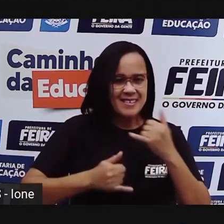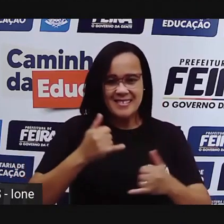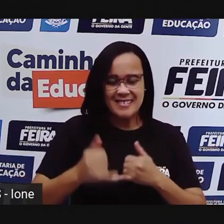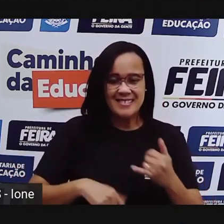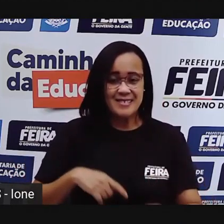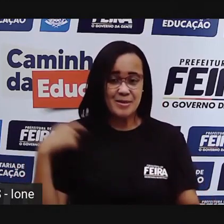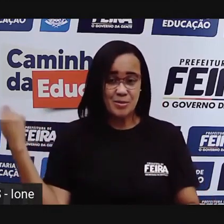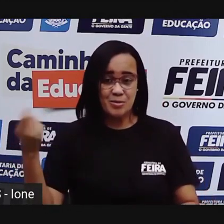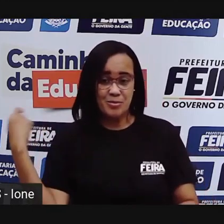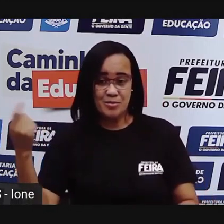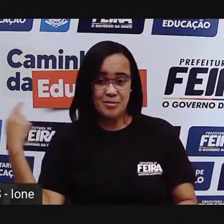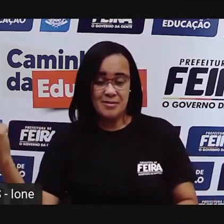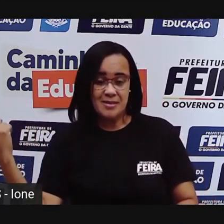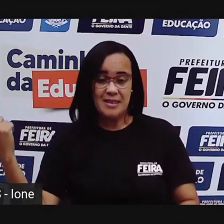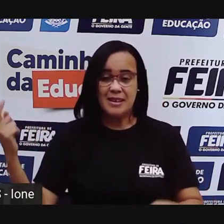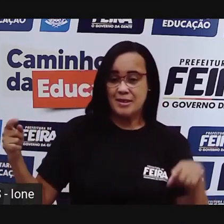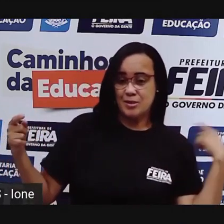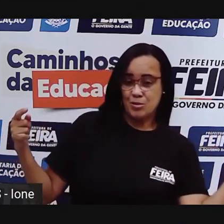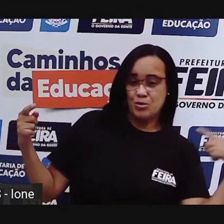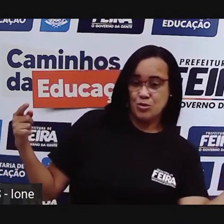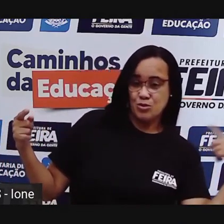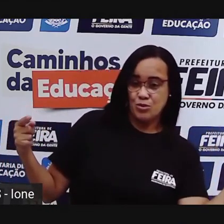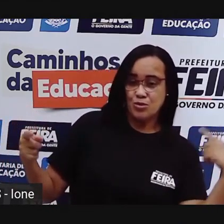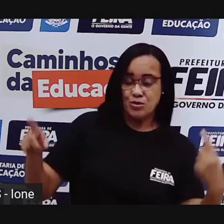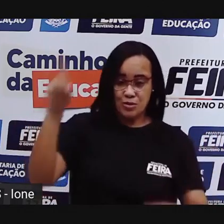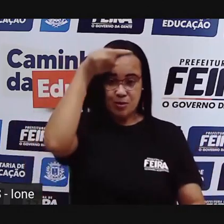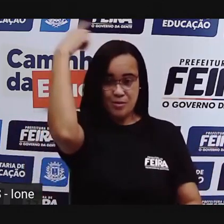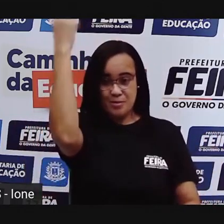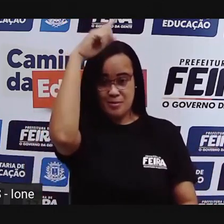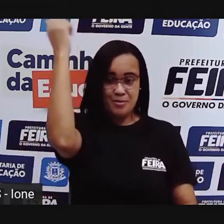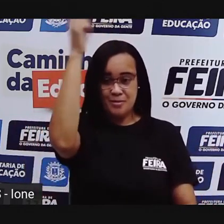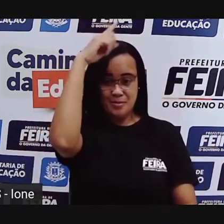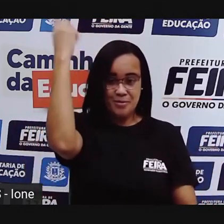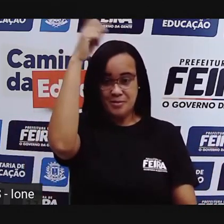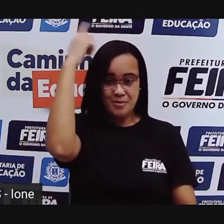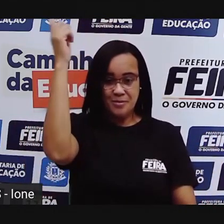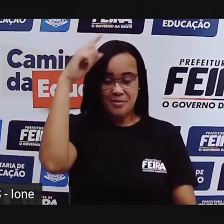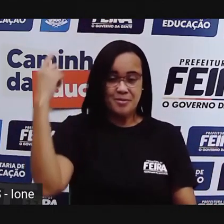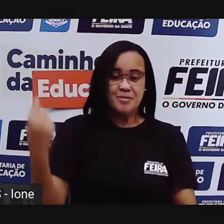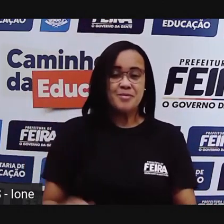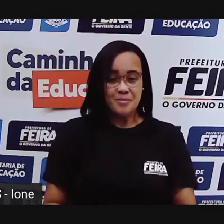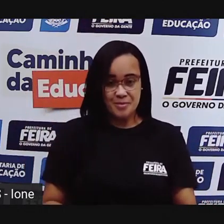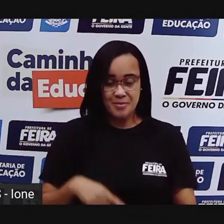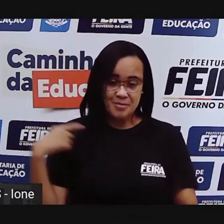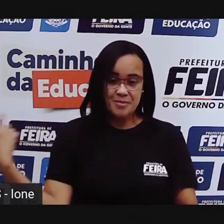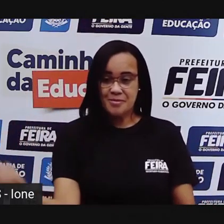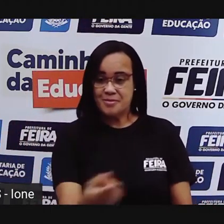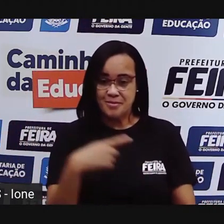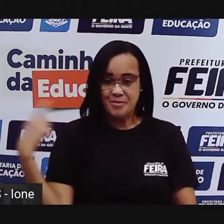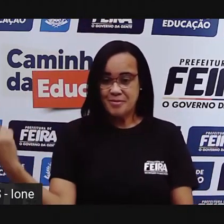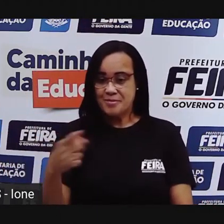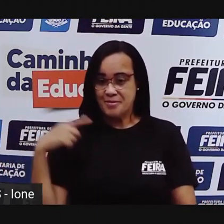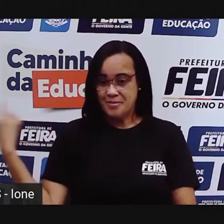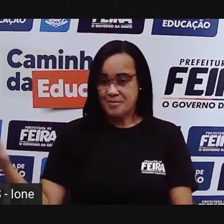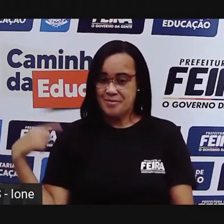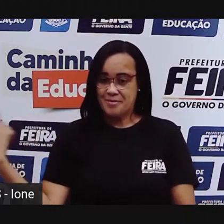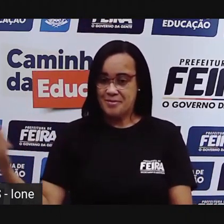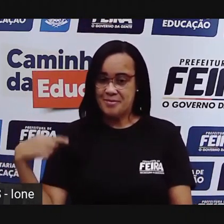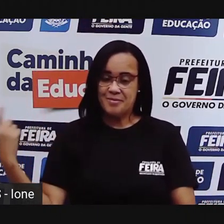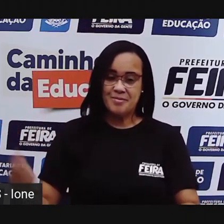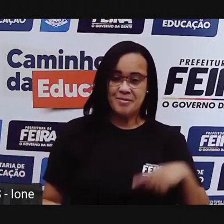para o lado, de rodar para cima da cabeça, de rodar para o outro lado.